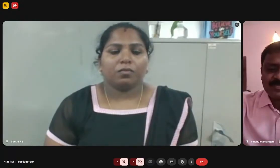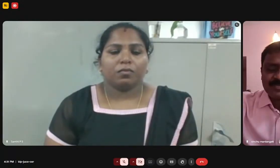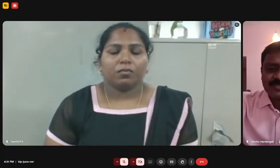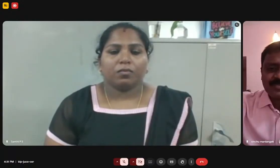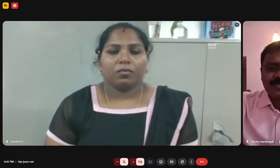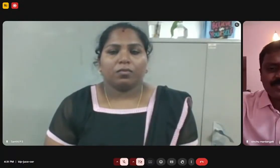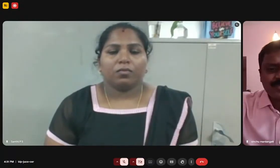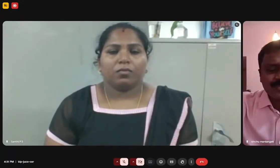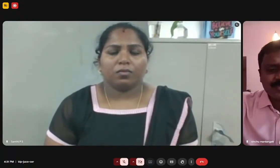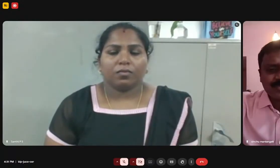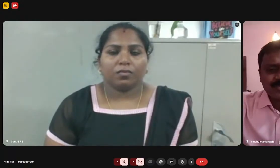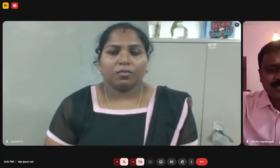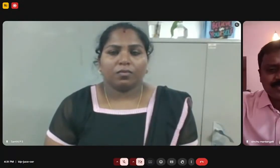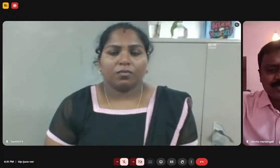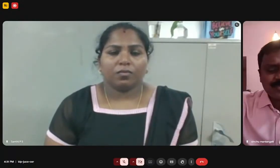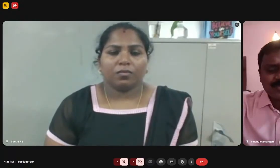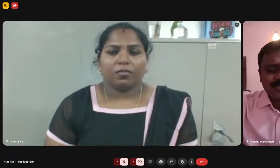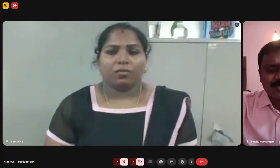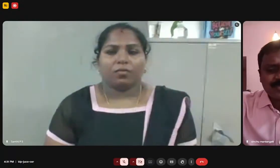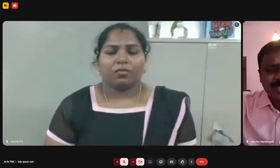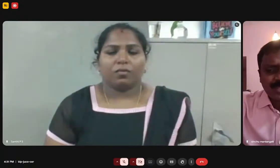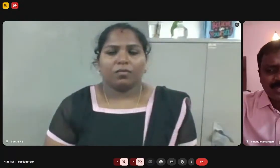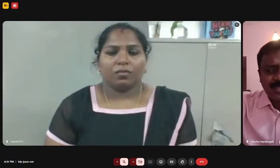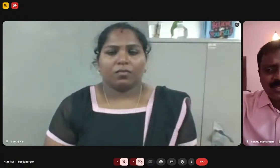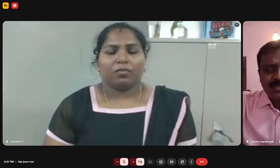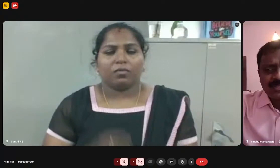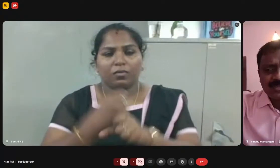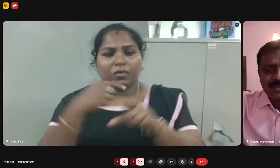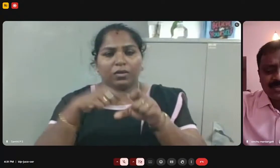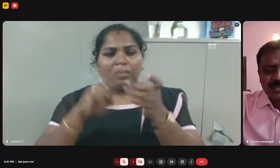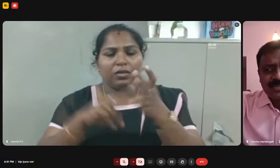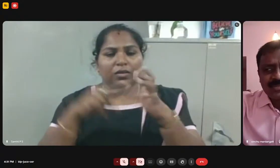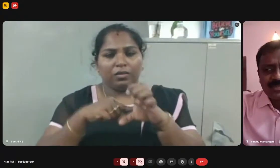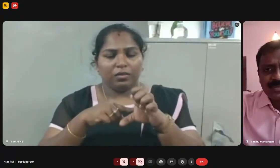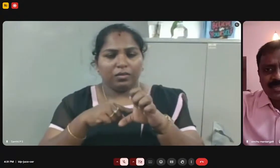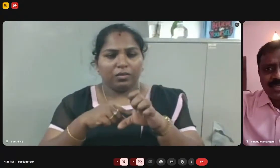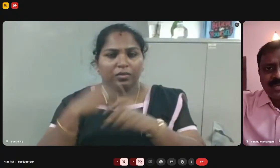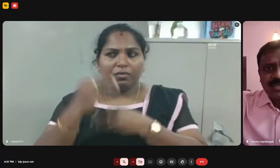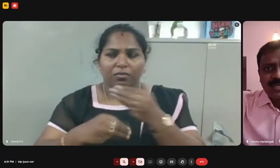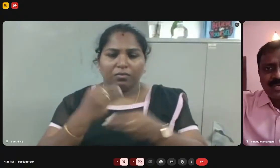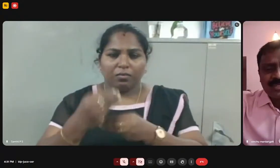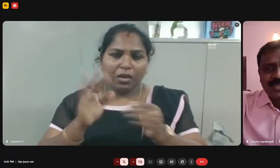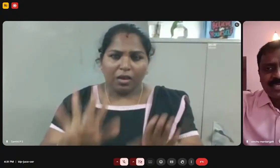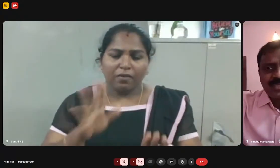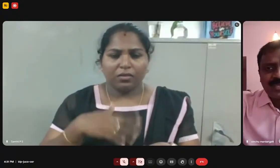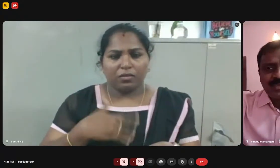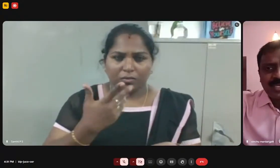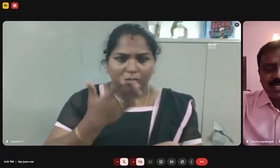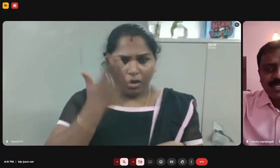സാറേ, ഇനി ഈ പിന്നെ എന്താ ജീൻ തെറാപ്പി ഒക്കെ ഉണ്ടെന്ന് നെറ്റ് ഗൂഗിളിലൊക്കെ കാണാം, അതൊക്കെ റെഡി ആണോ? എങ്ങനെയാണത്?